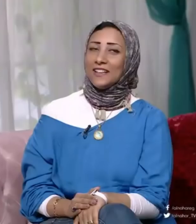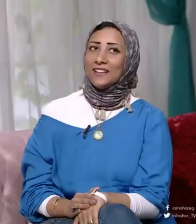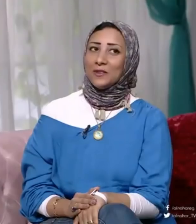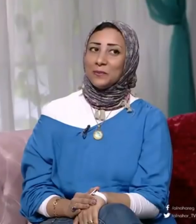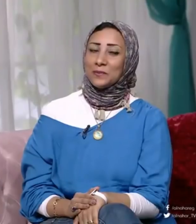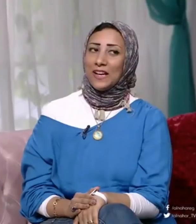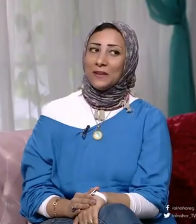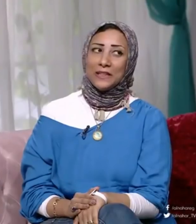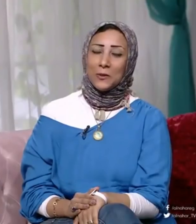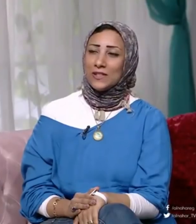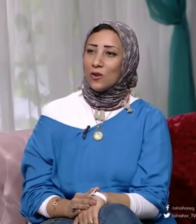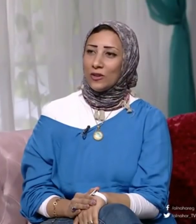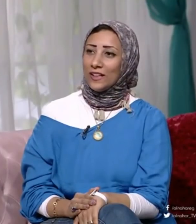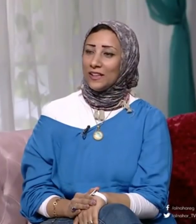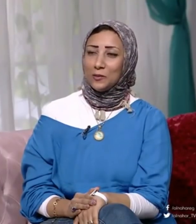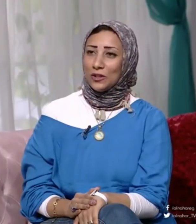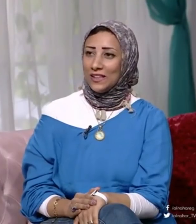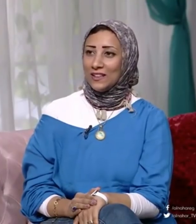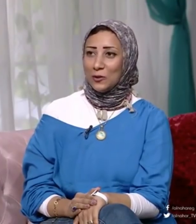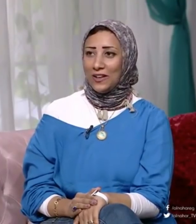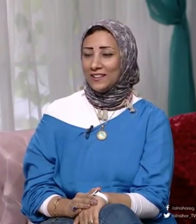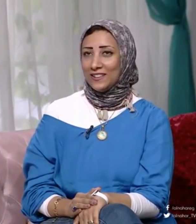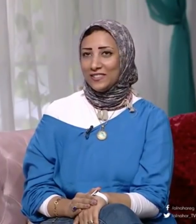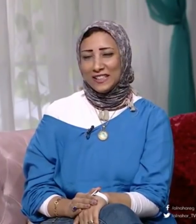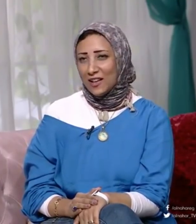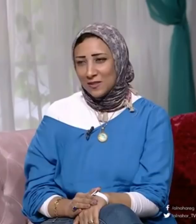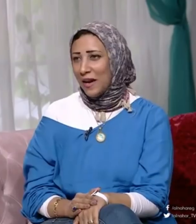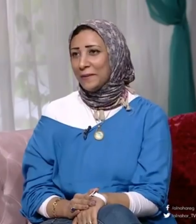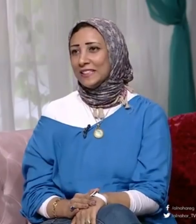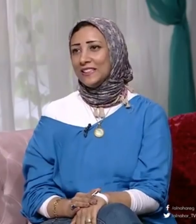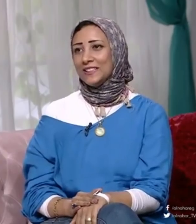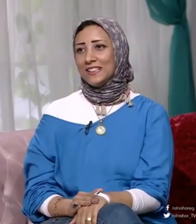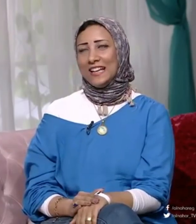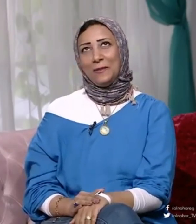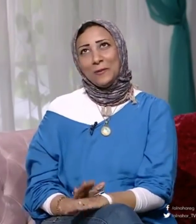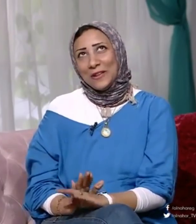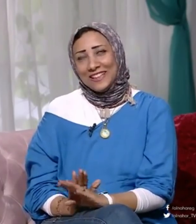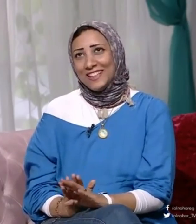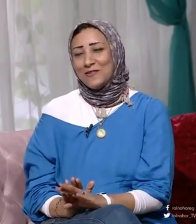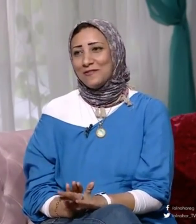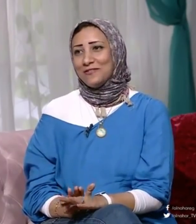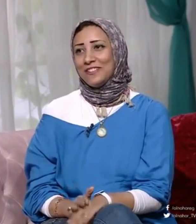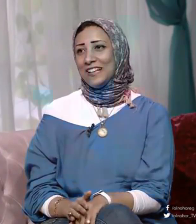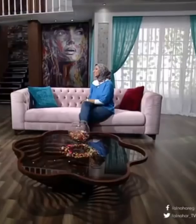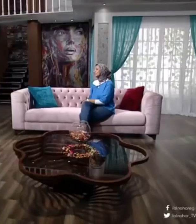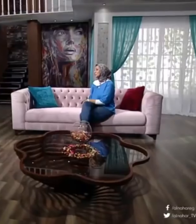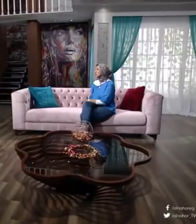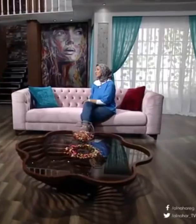انا هعمل دلوقتي الاغنية كانت مهداة لروح الفنان العظيم احمد زكي، انا بحبه جدا، الله يرحمه، فانا كنت كلنا